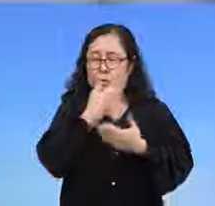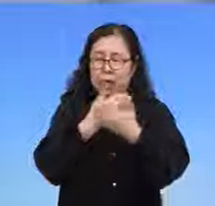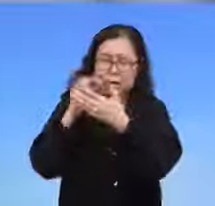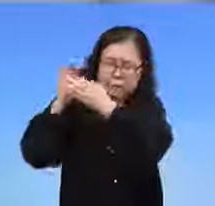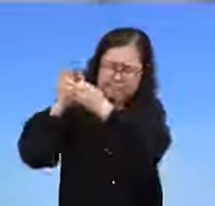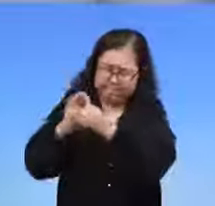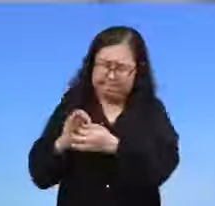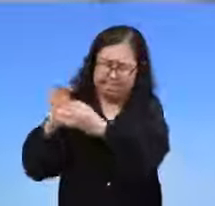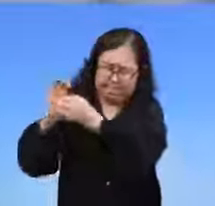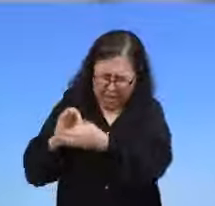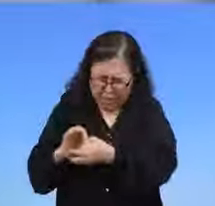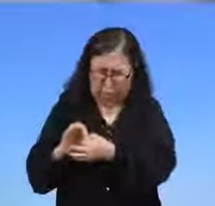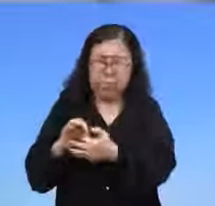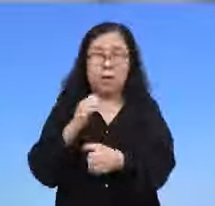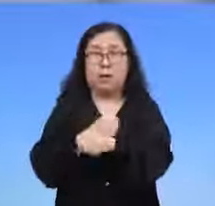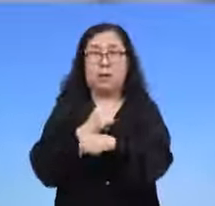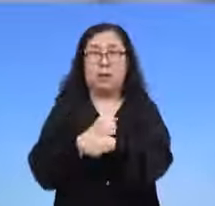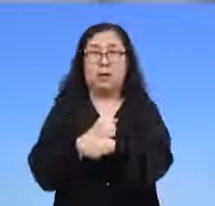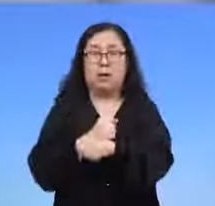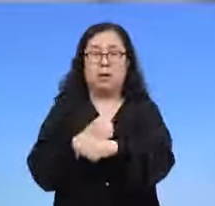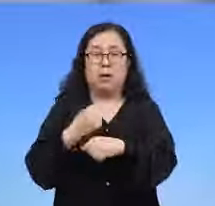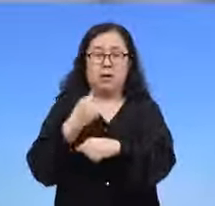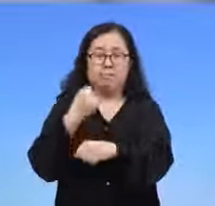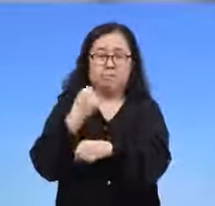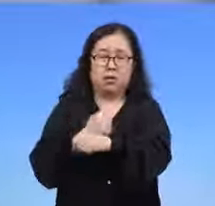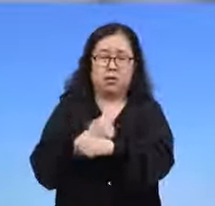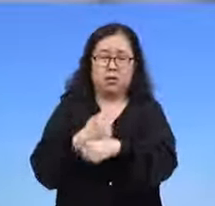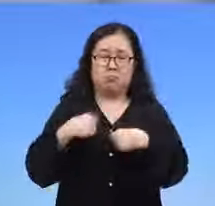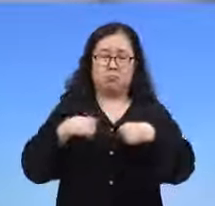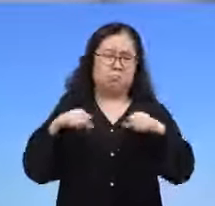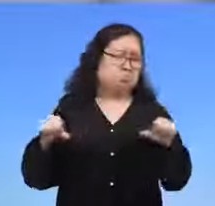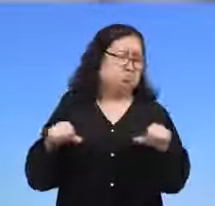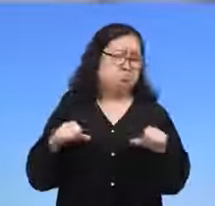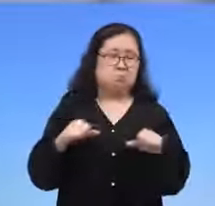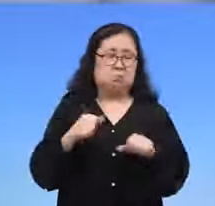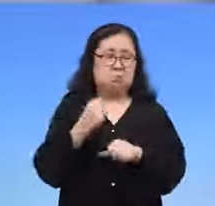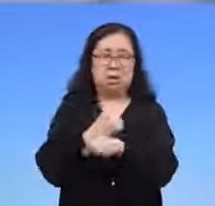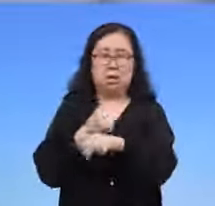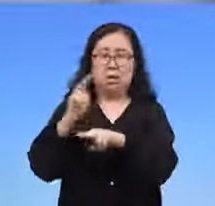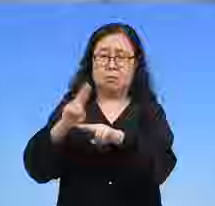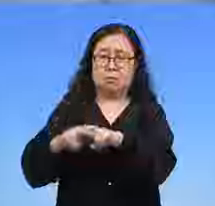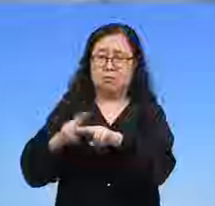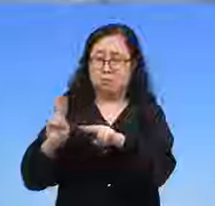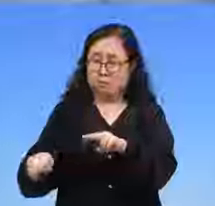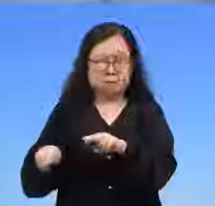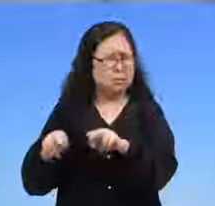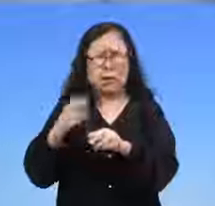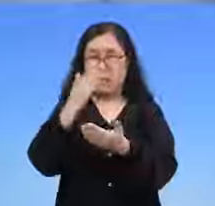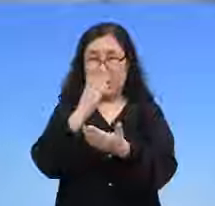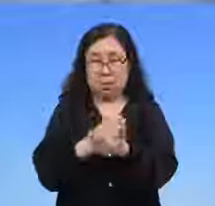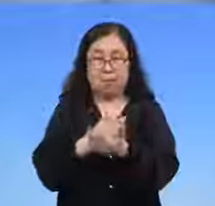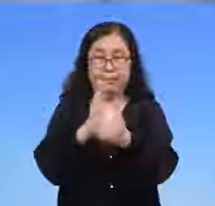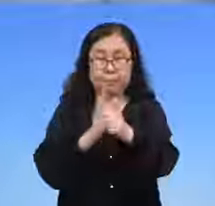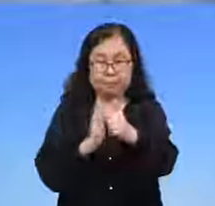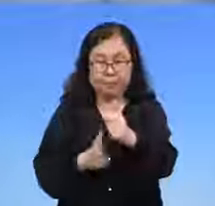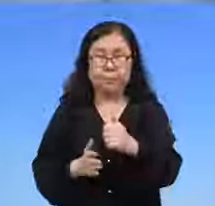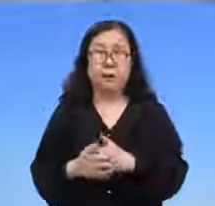지속성. 하다 말다 그 소용없습니다.